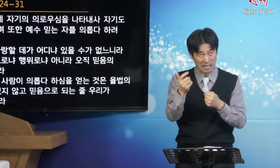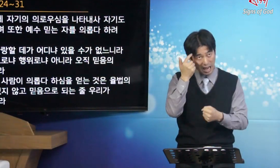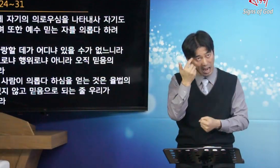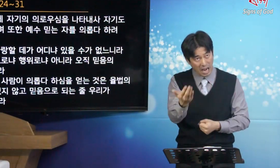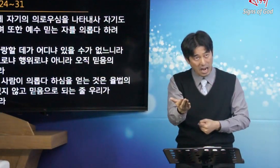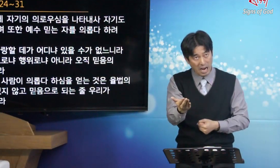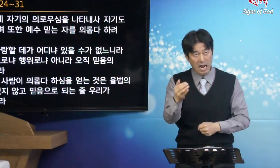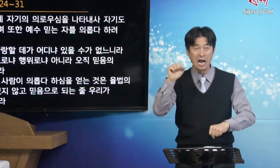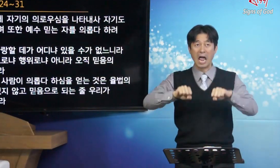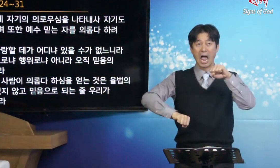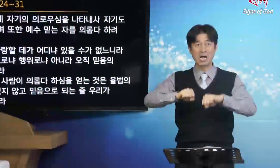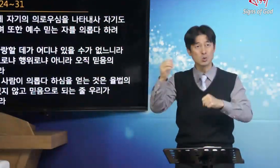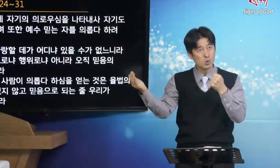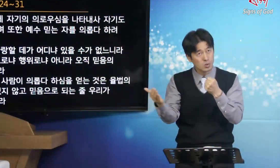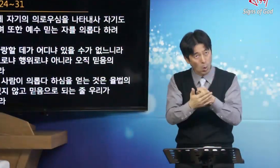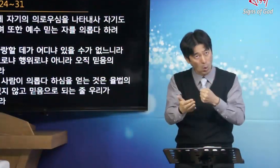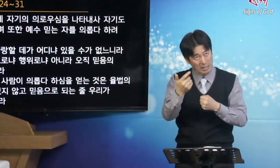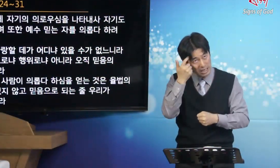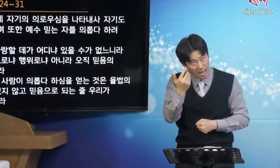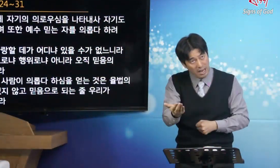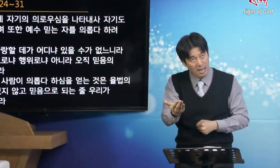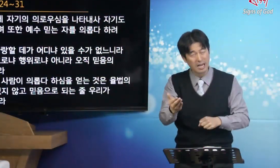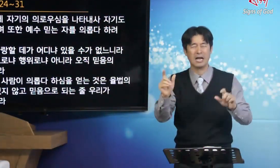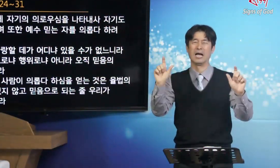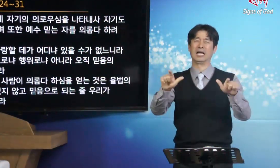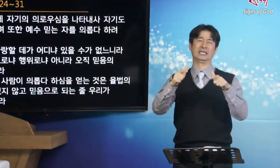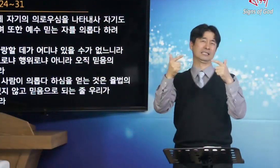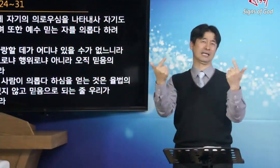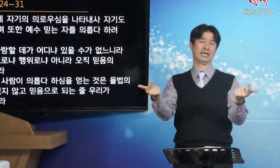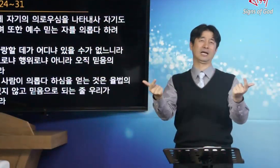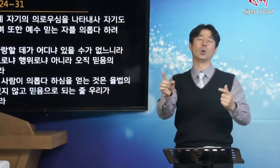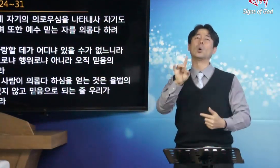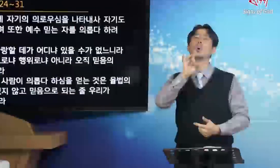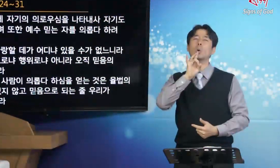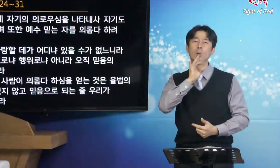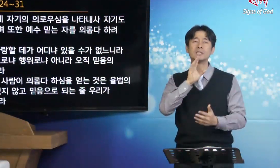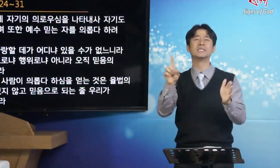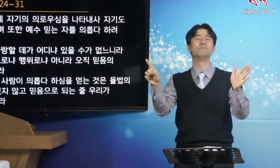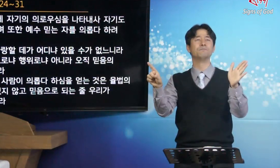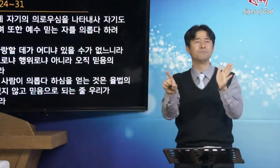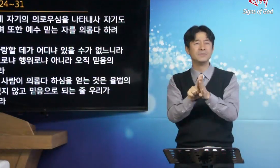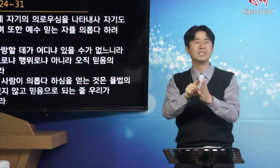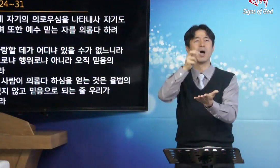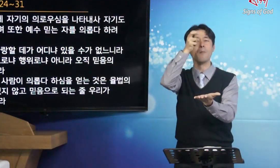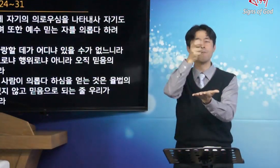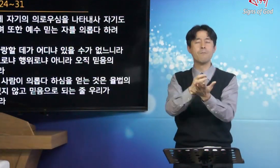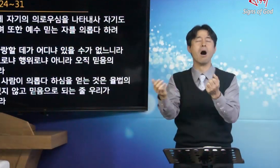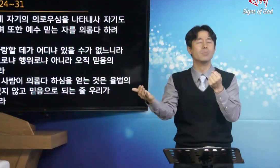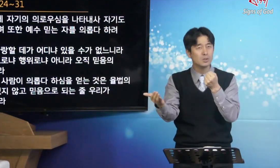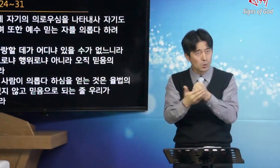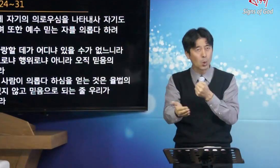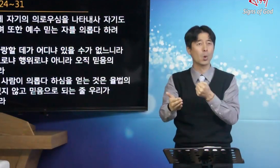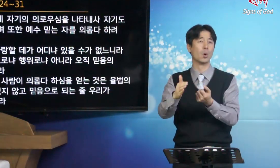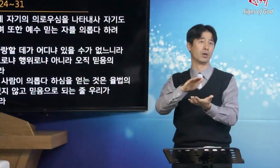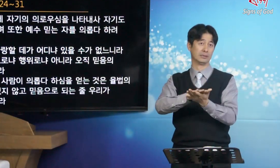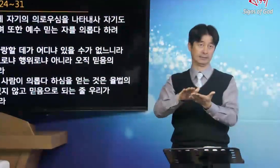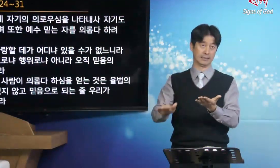법으로냐? 행위로냐? 아니라 오직 믿음의